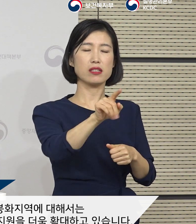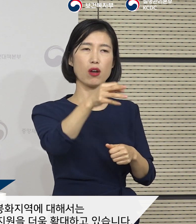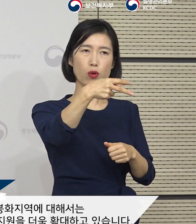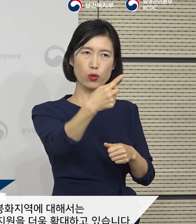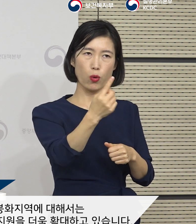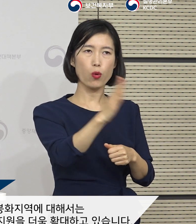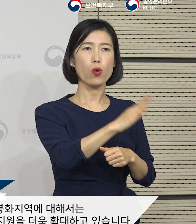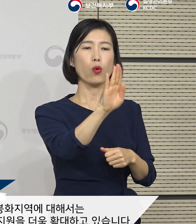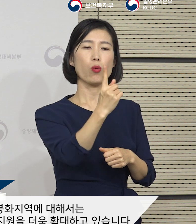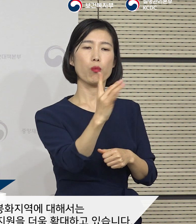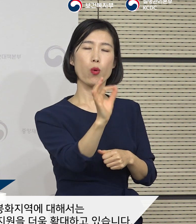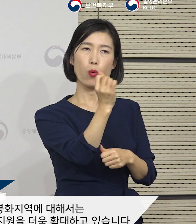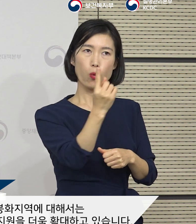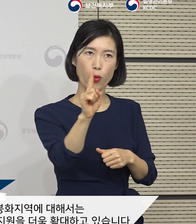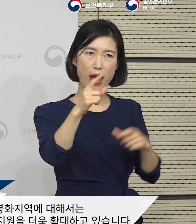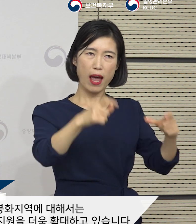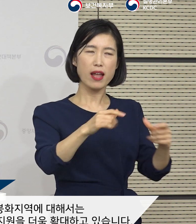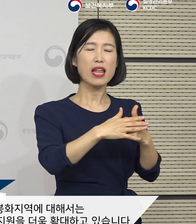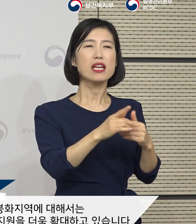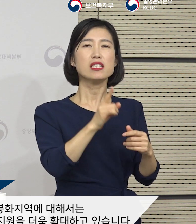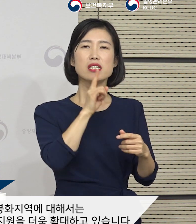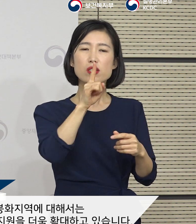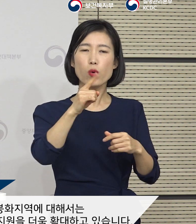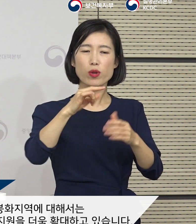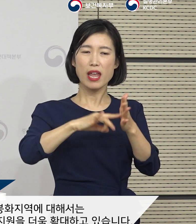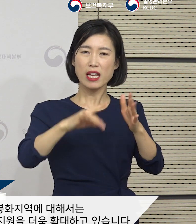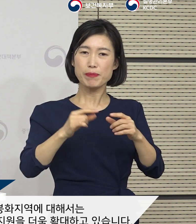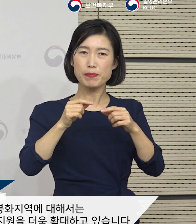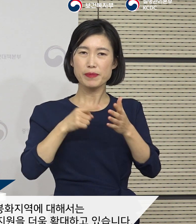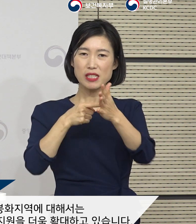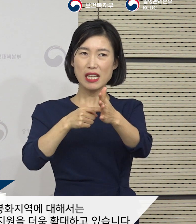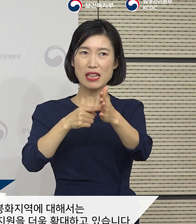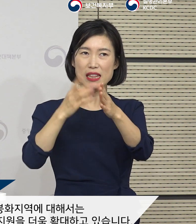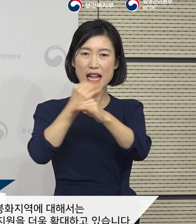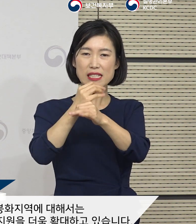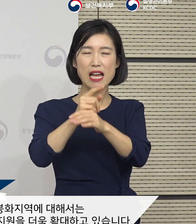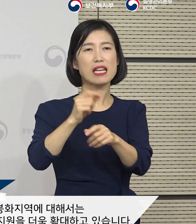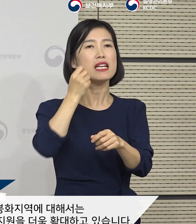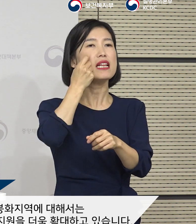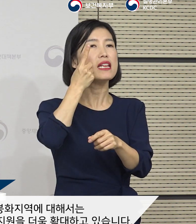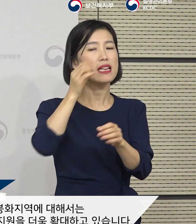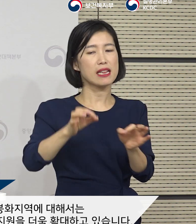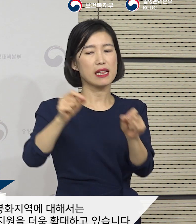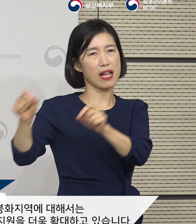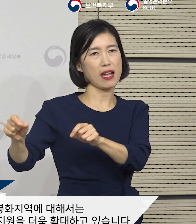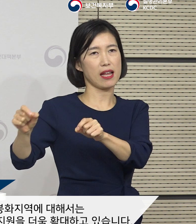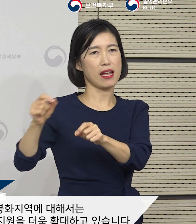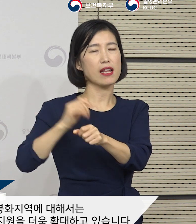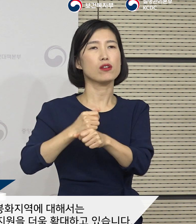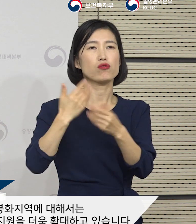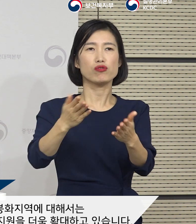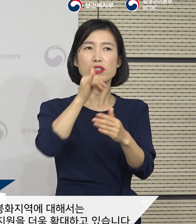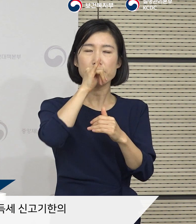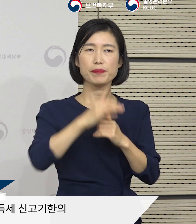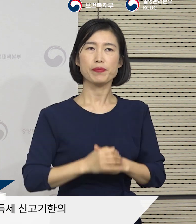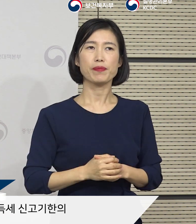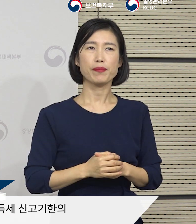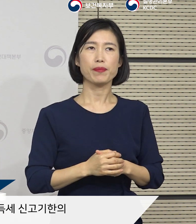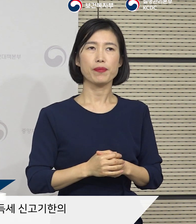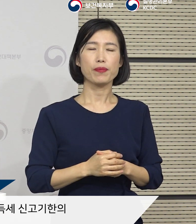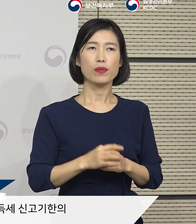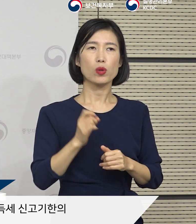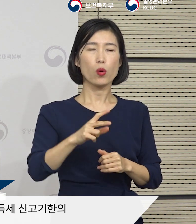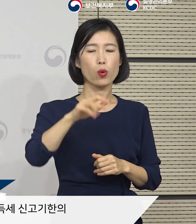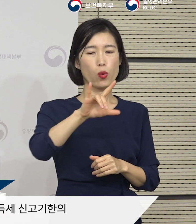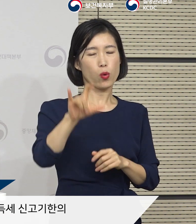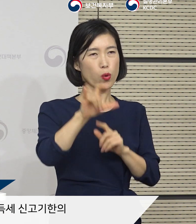봉화 지역에 대해서는 신고 납부 기간을 1개월 직권 연장하는 등으로 세정 지원을 더욱 확대하고 있습니다.